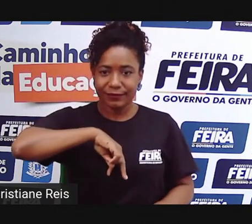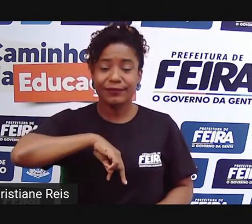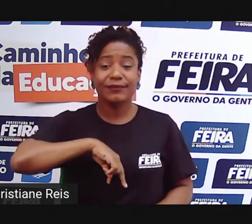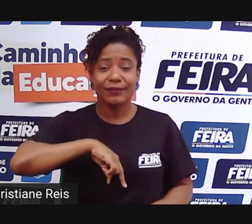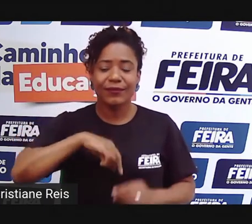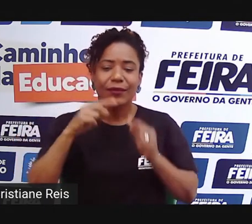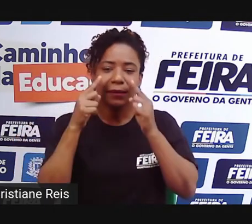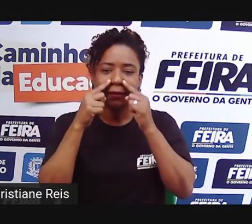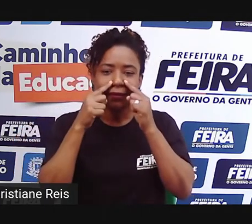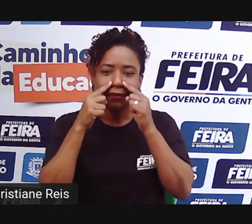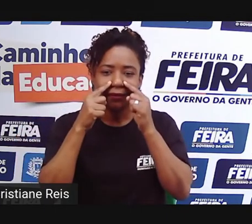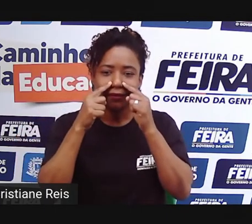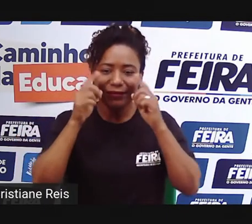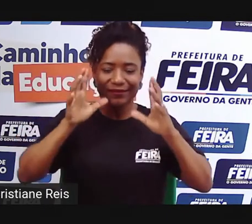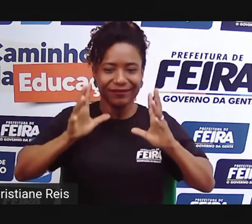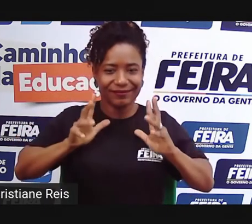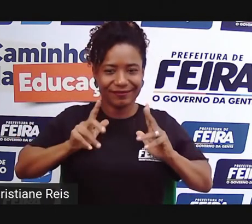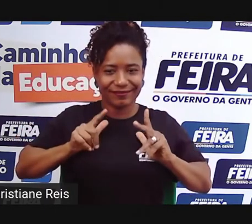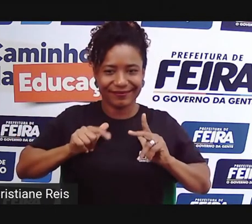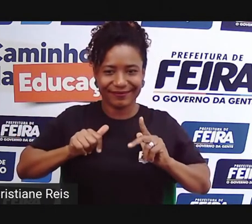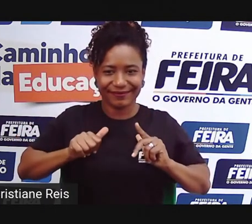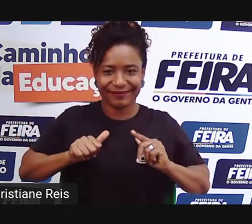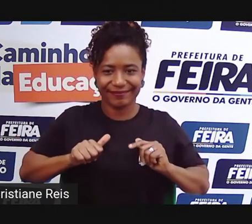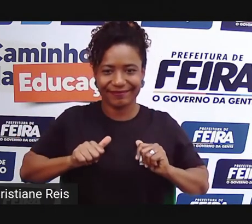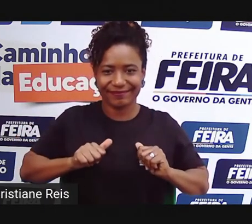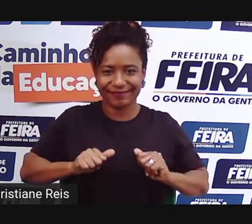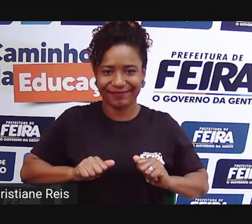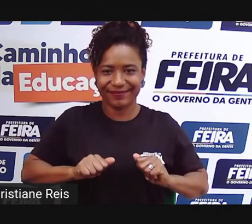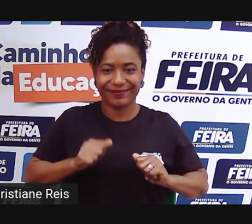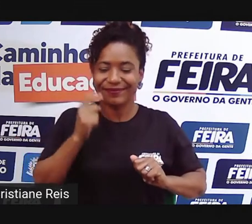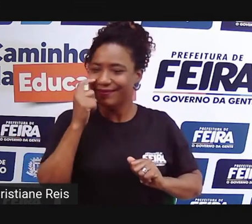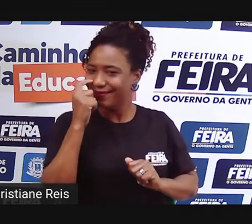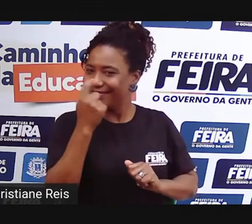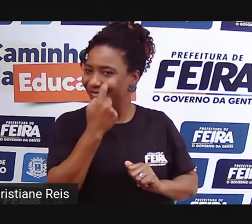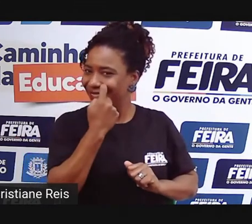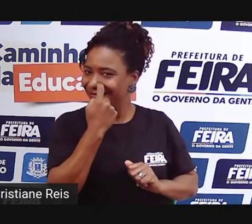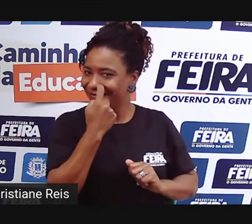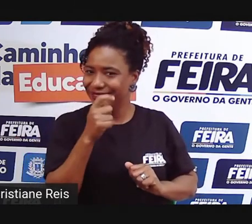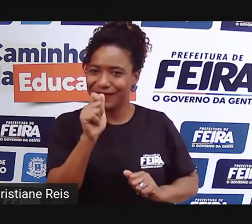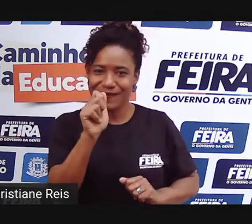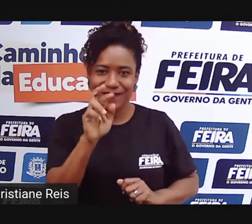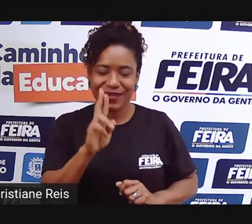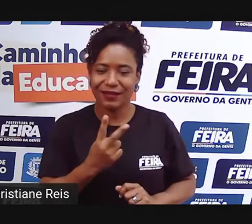nosso corpo. Isso mesmo, o nosso nariz é um filtro. É!